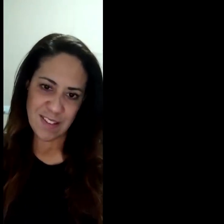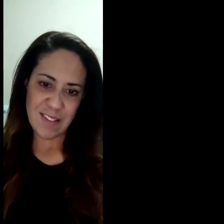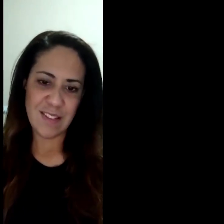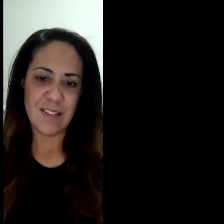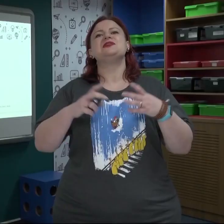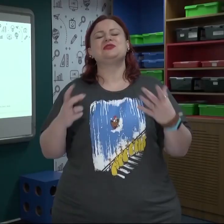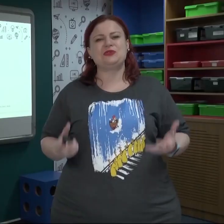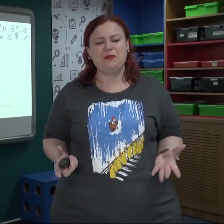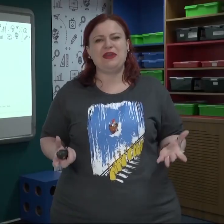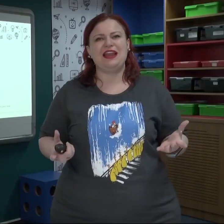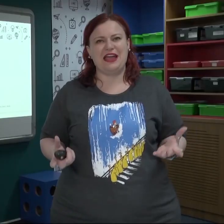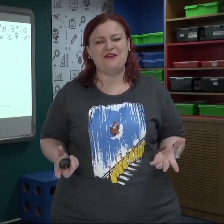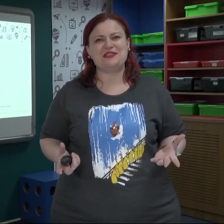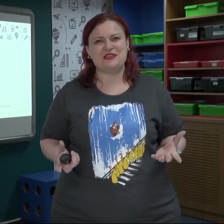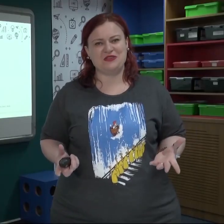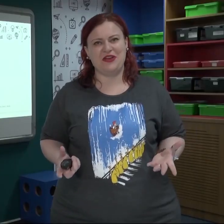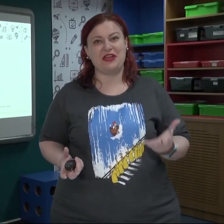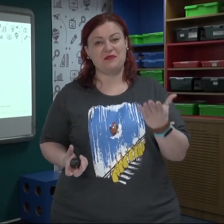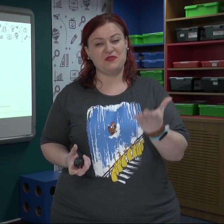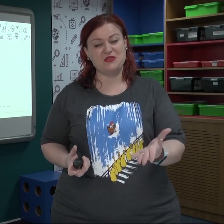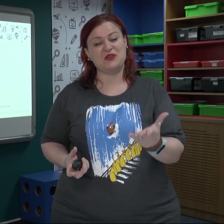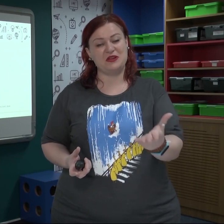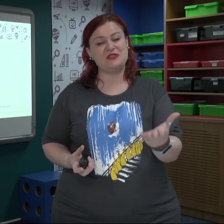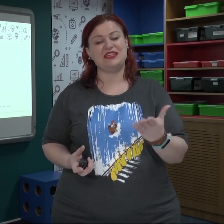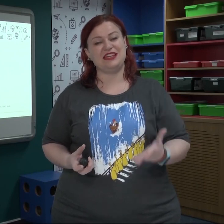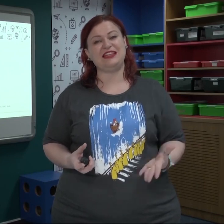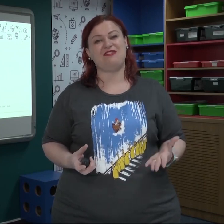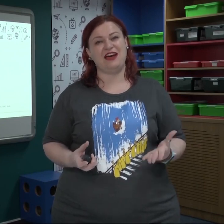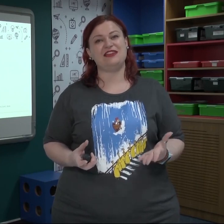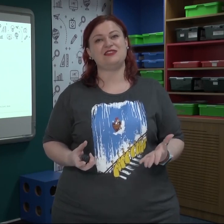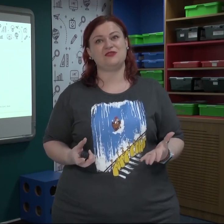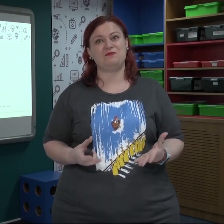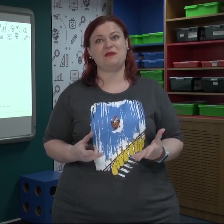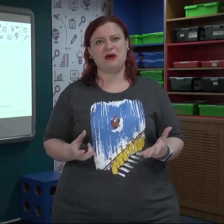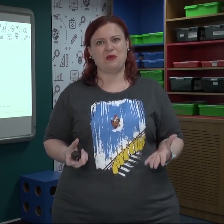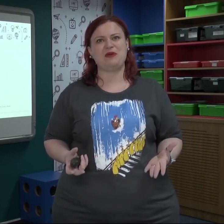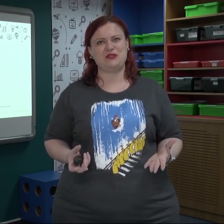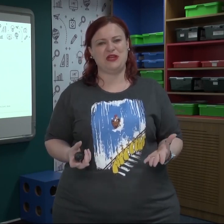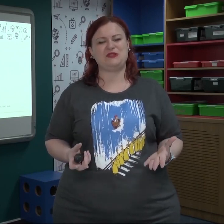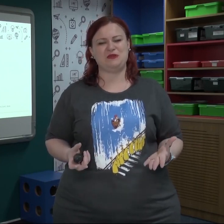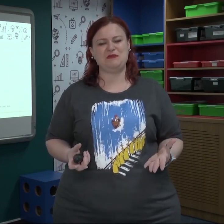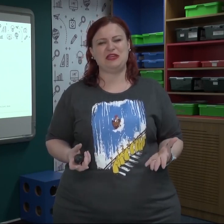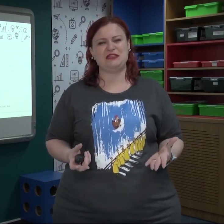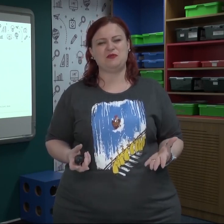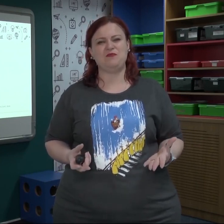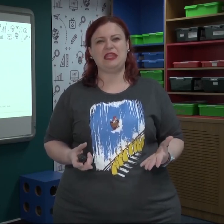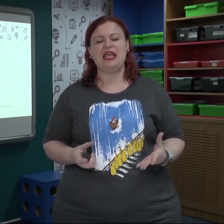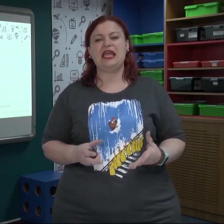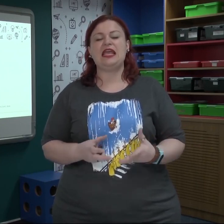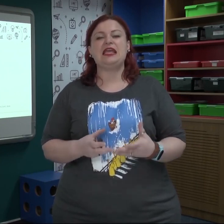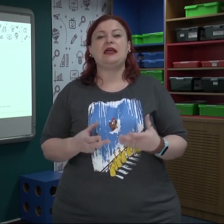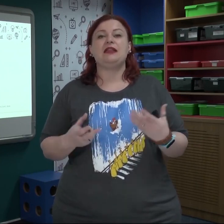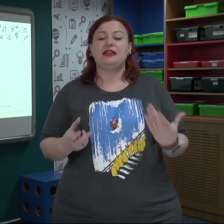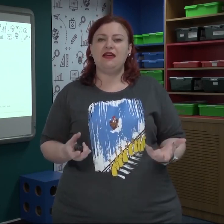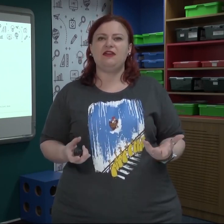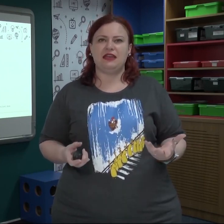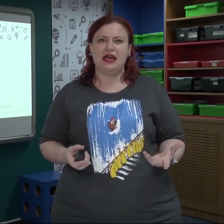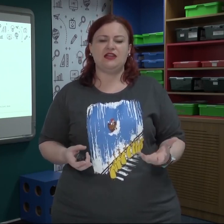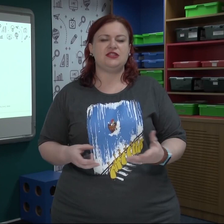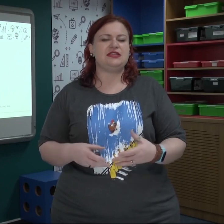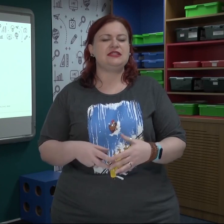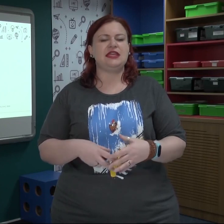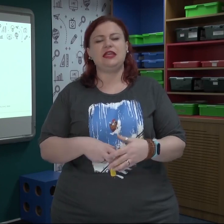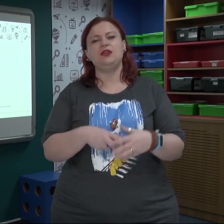espiritual. Super legal essa história que a professora Luciana Tavares preparou para a gente, não é mesmo?